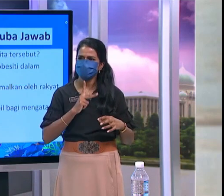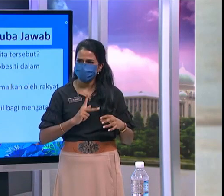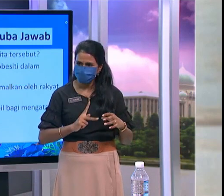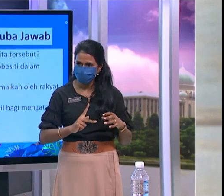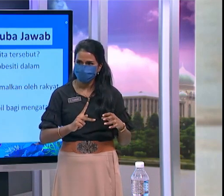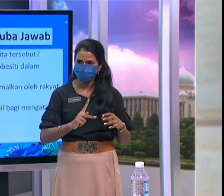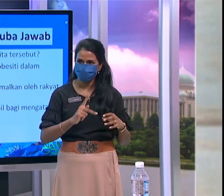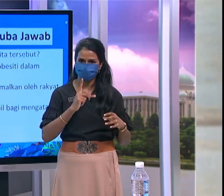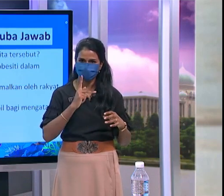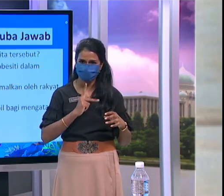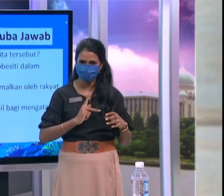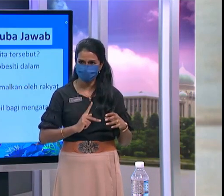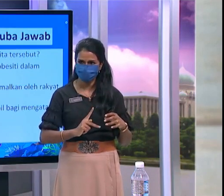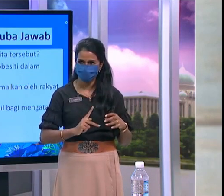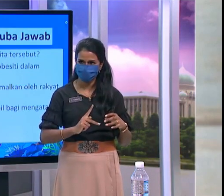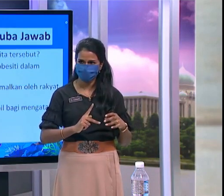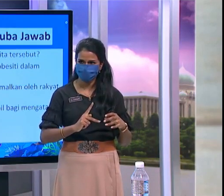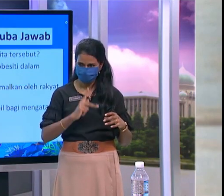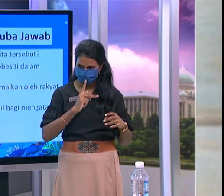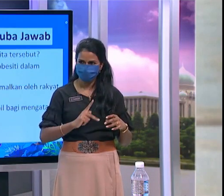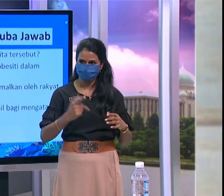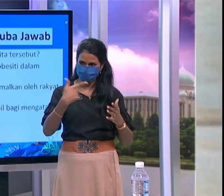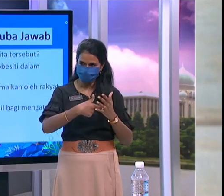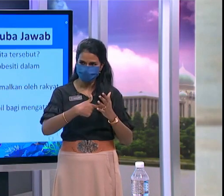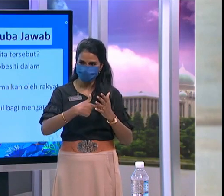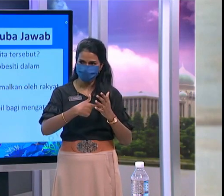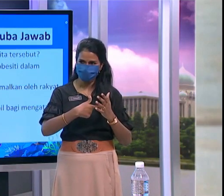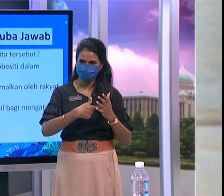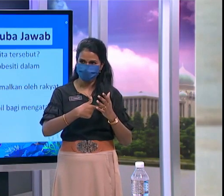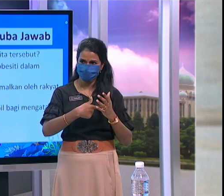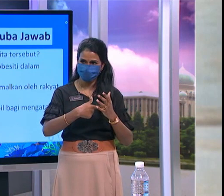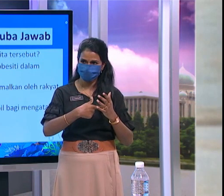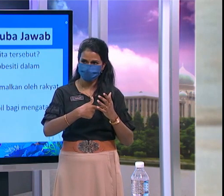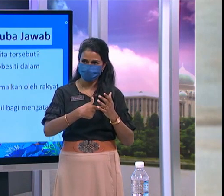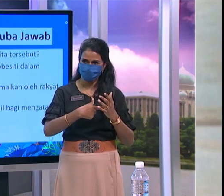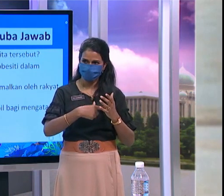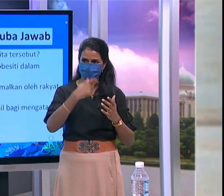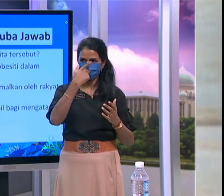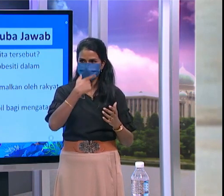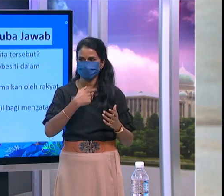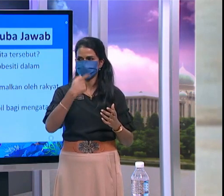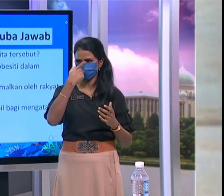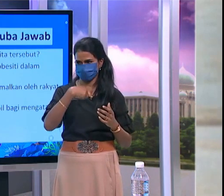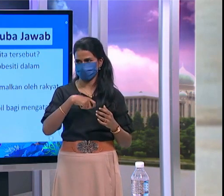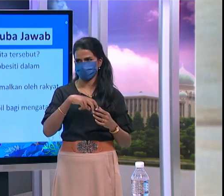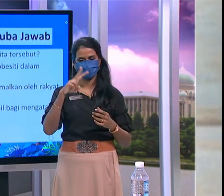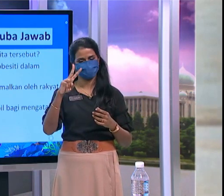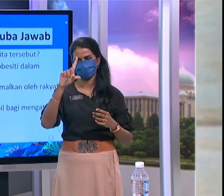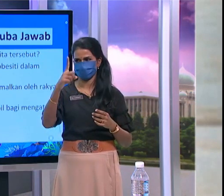Kecewa? Uh-huh. Kecewa? Kecewa. Lagi? Saja, itu saja. Sedih. Sedih. Sedih. Dua sahaja.